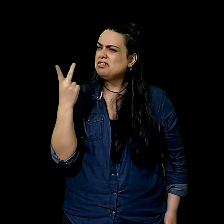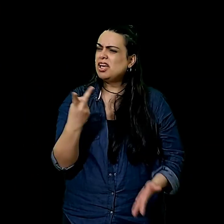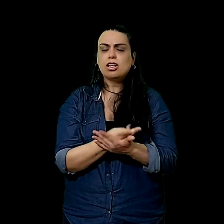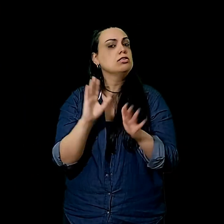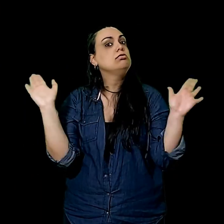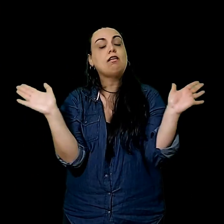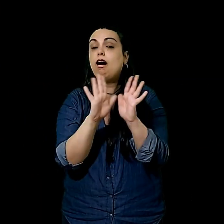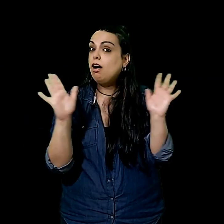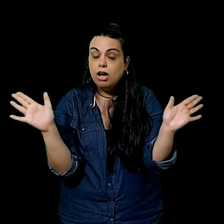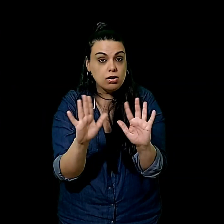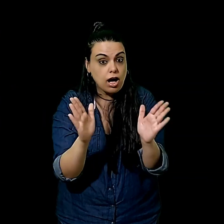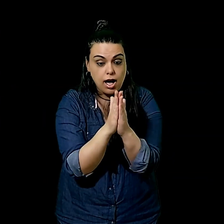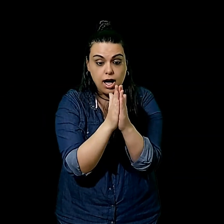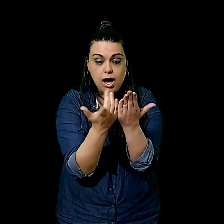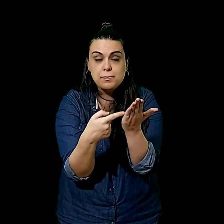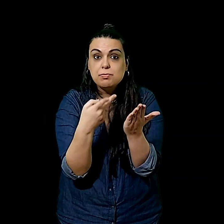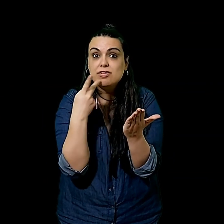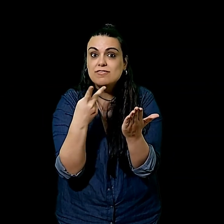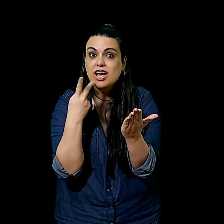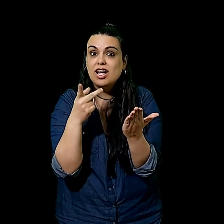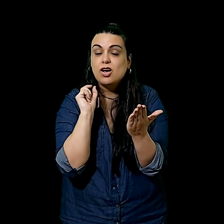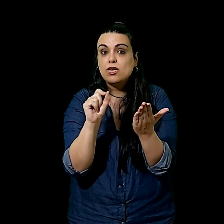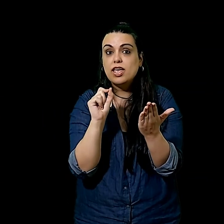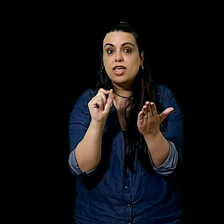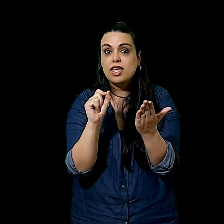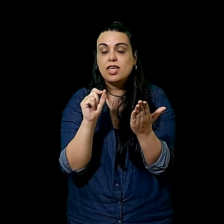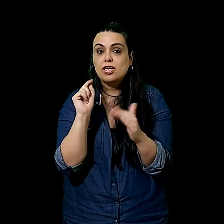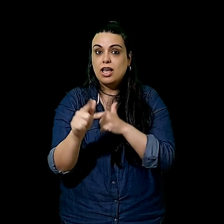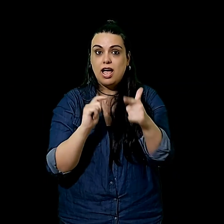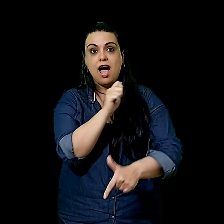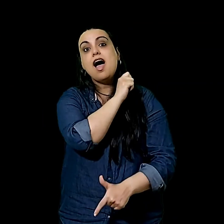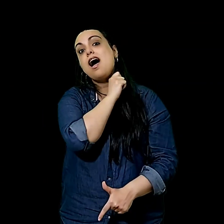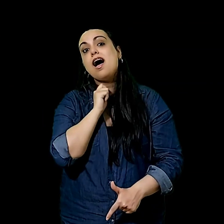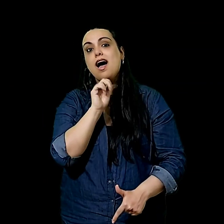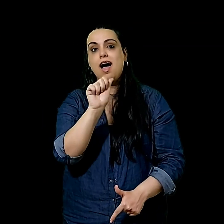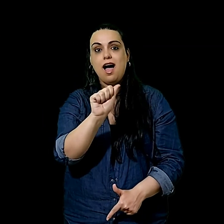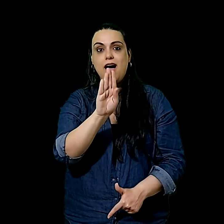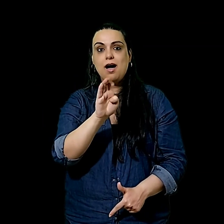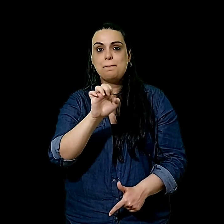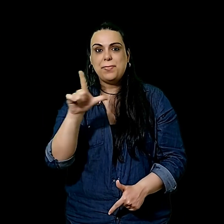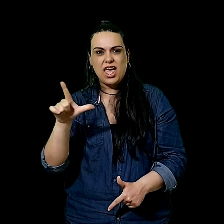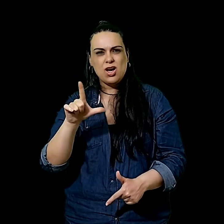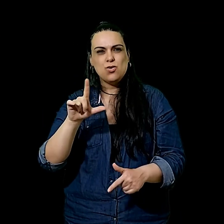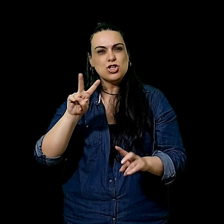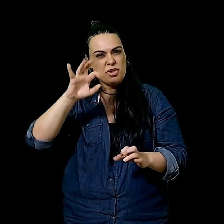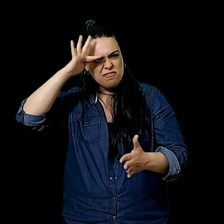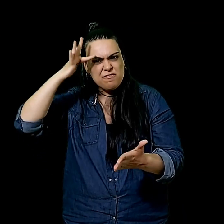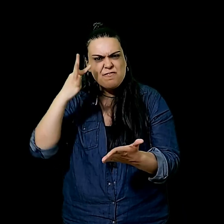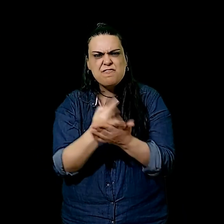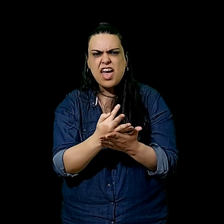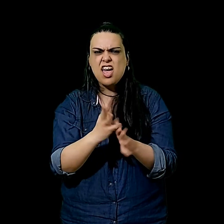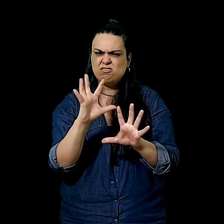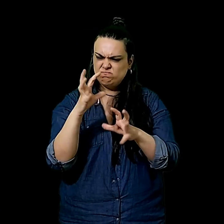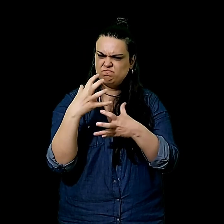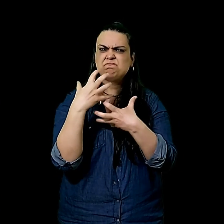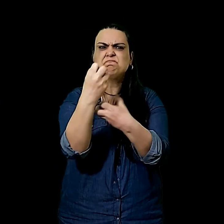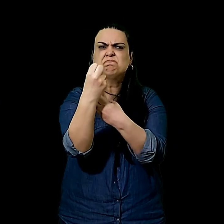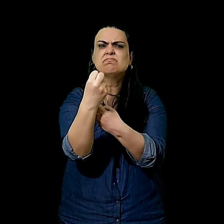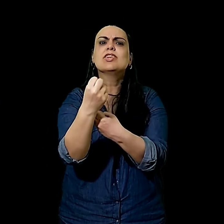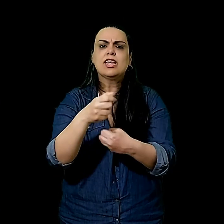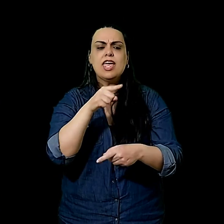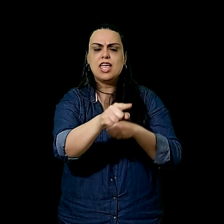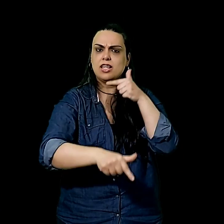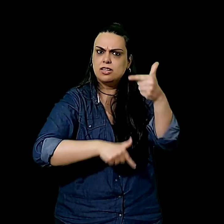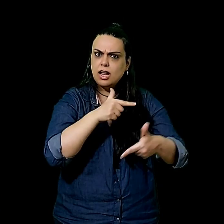errado? Não, não estou não. A Bíblia diz que as obras de Abel, que no caso aqui é a obra da fé, né? A fé dele, aquilo que ele manifestou